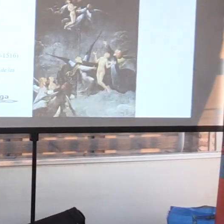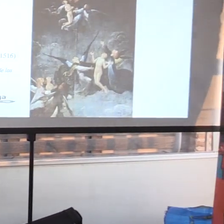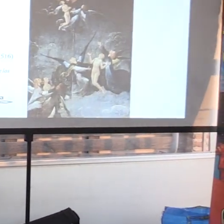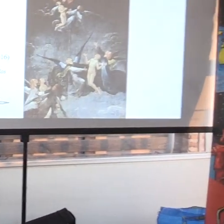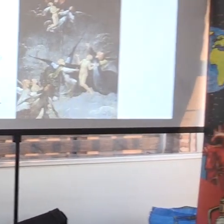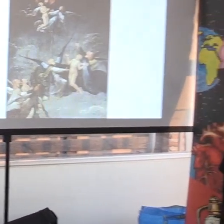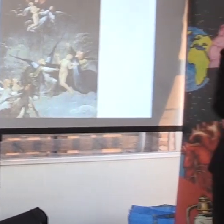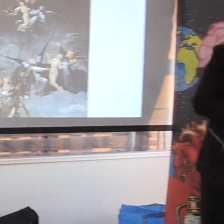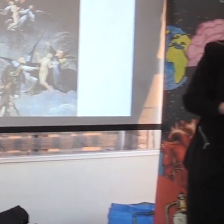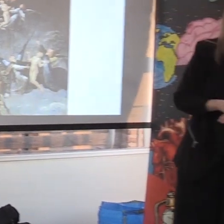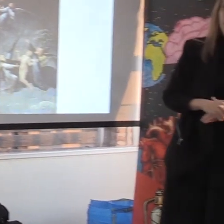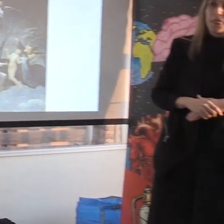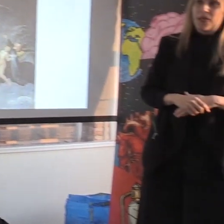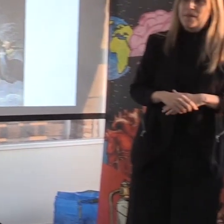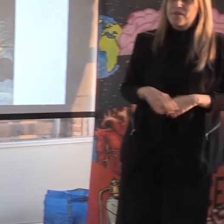Gracias.